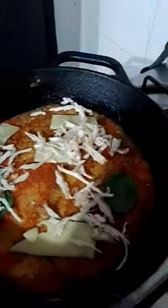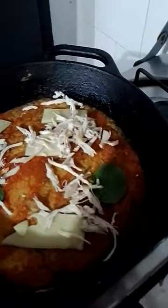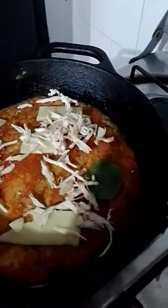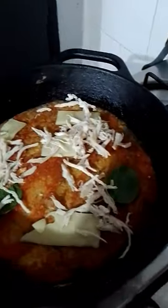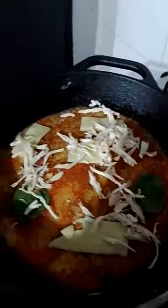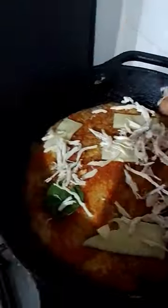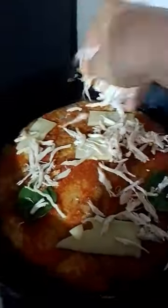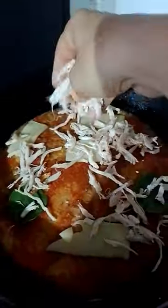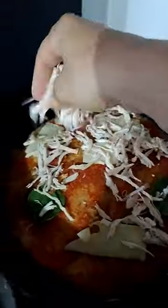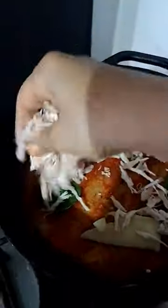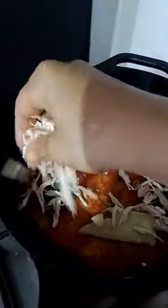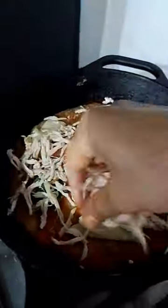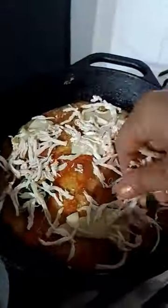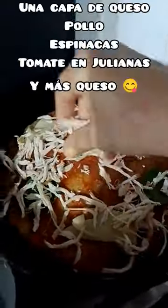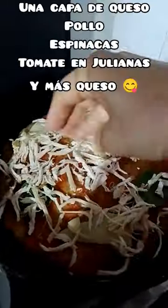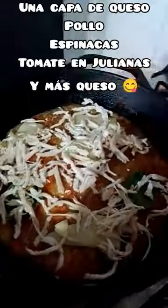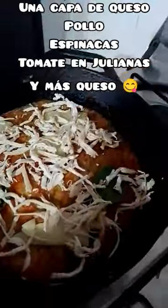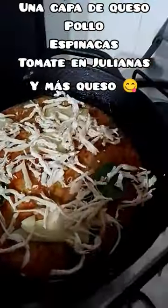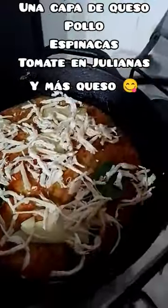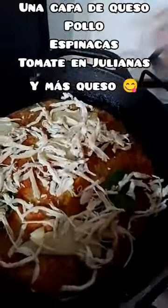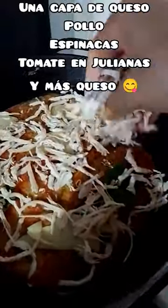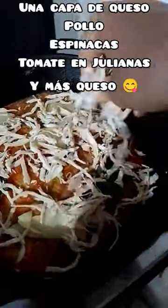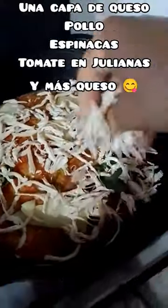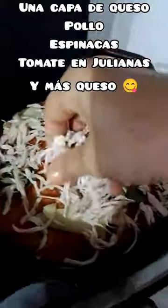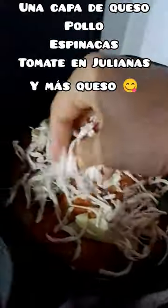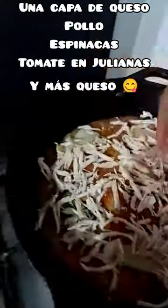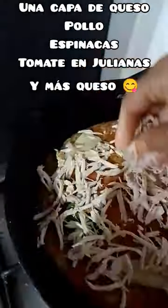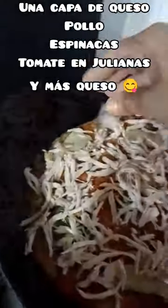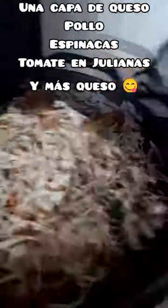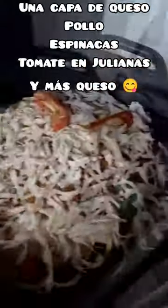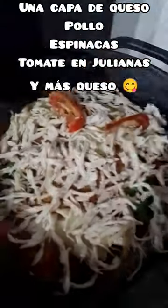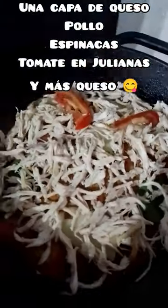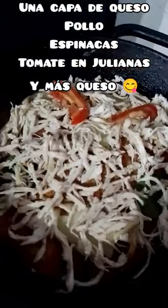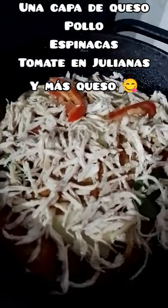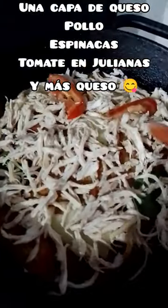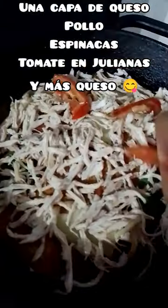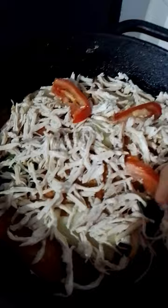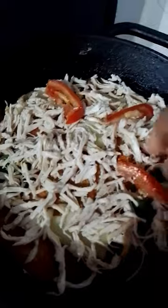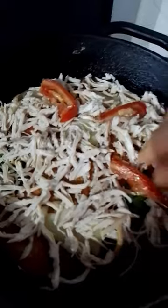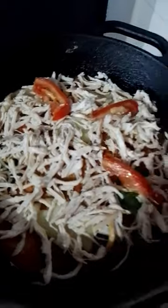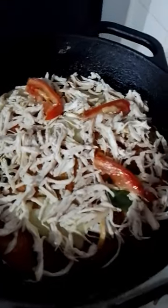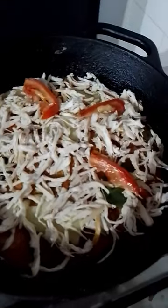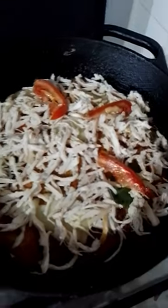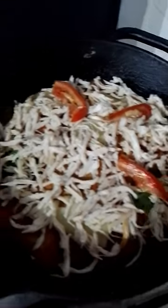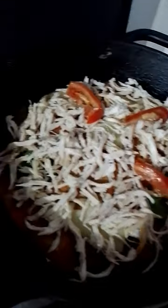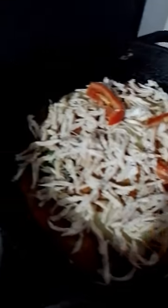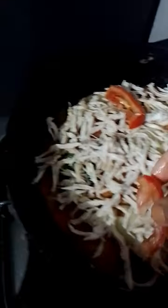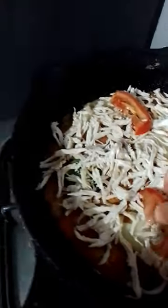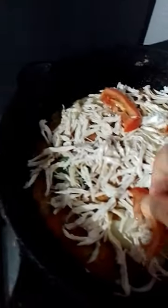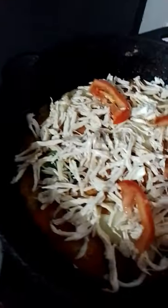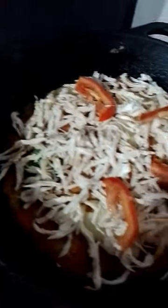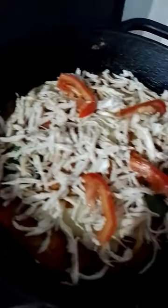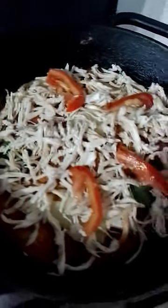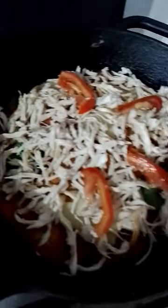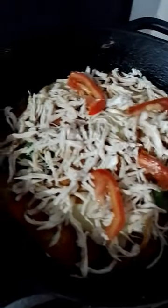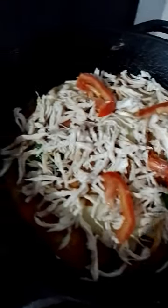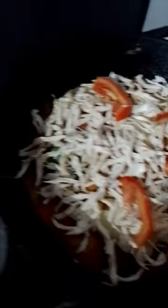y tomate. Entonces empezamos a agregar una capa de queso, el pollo, el